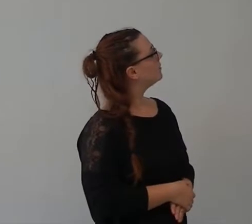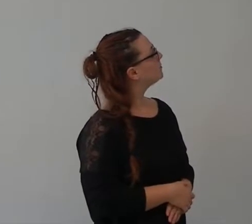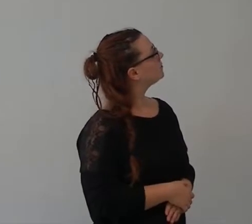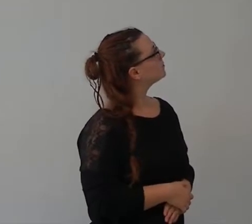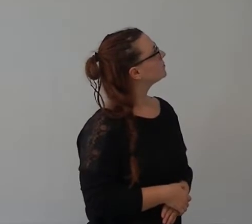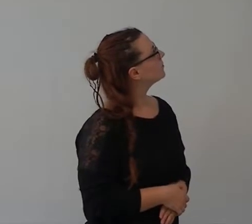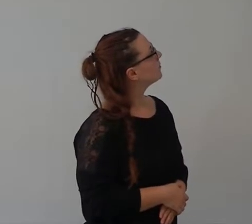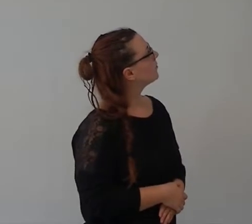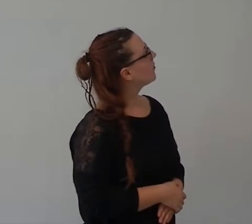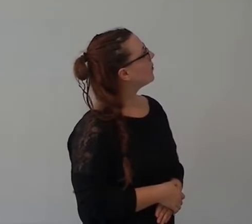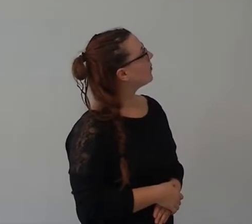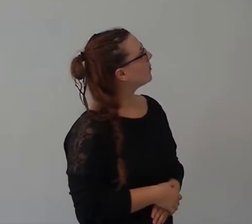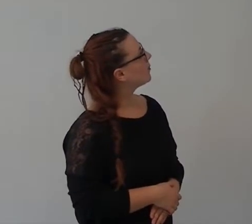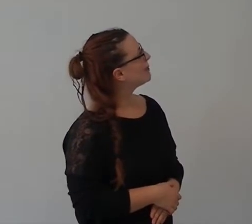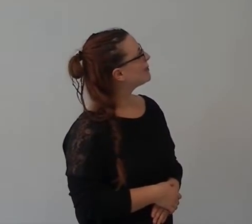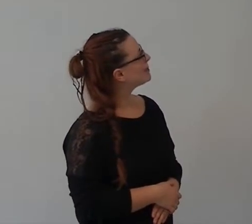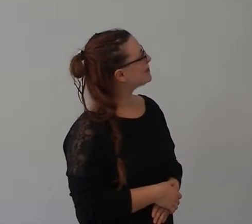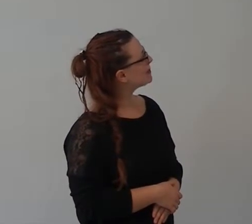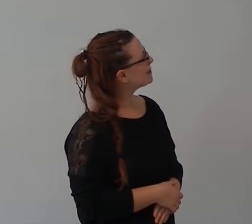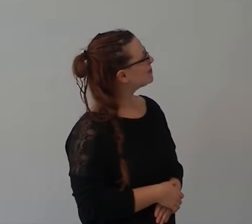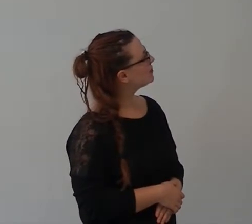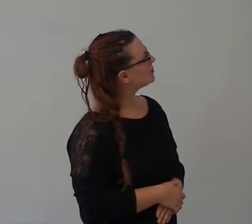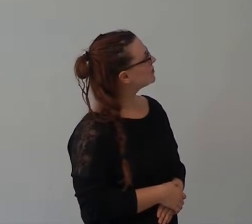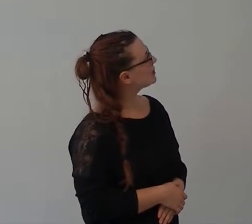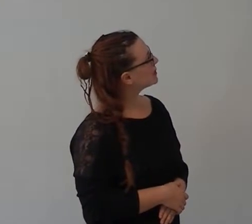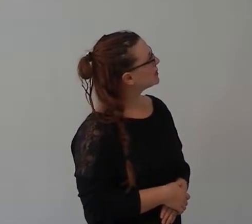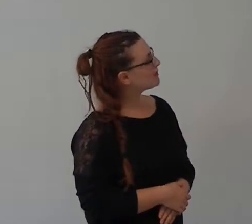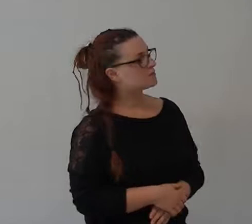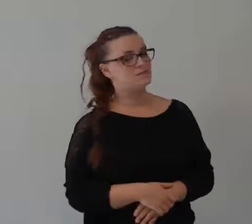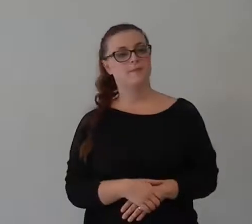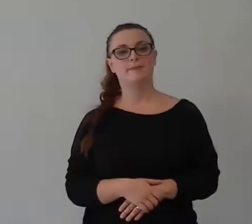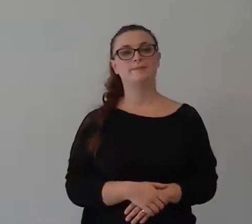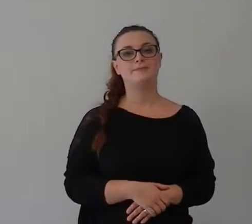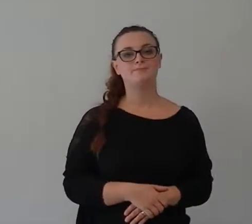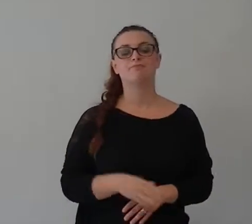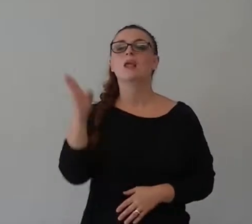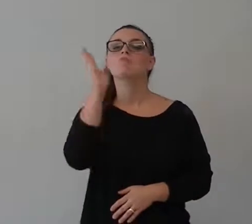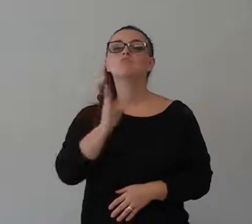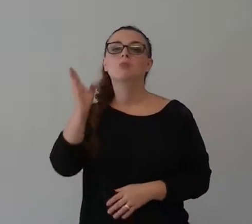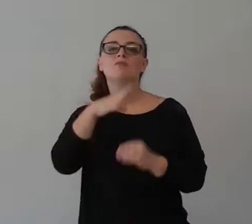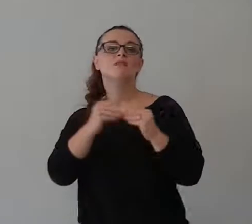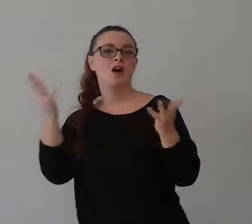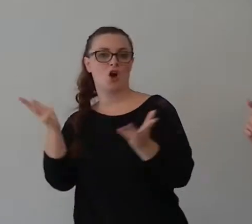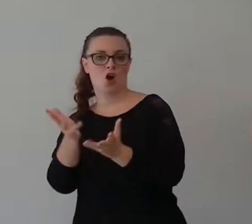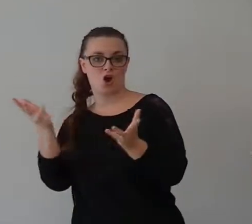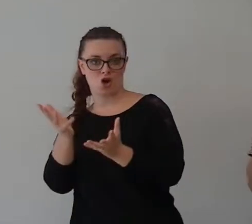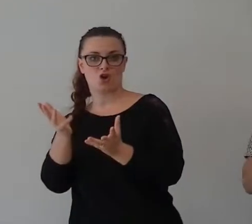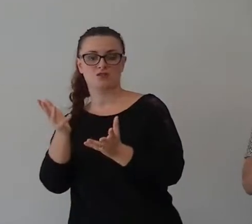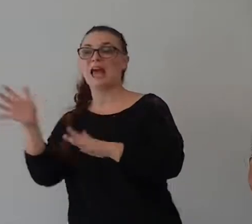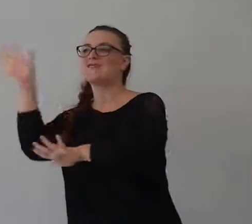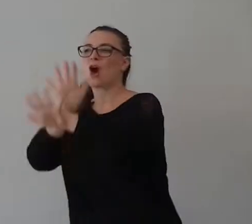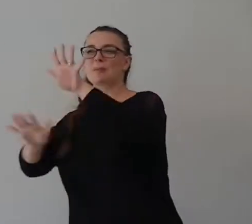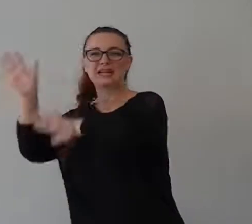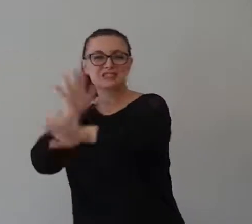e il tuo paese natio per venire a un popolo che qui non conoscevi. Forza che cosa hai fatto? Si è informato di quello che aveva fatto